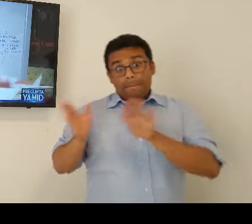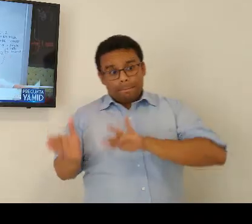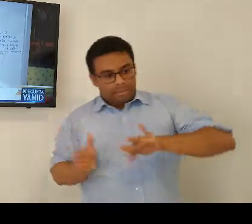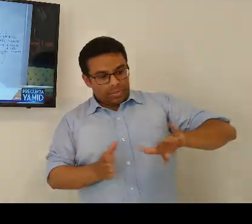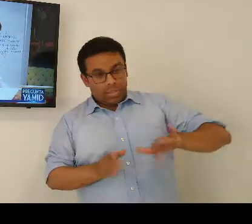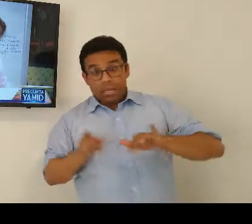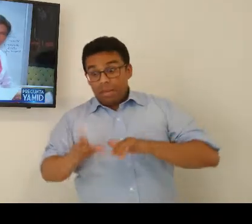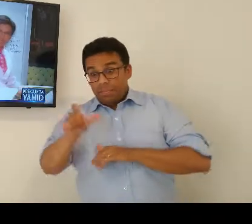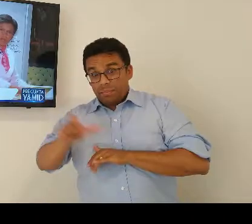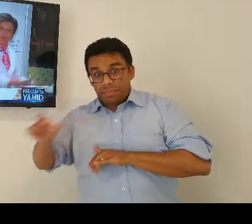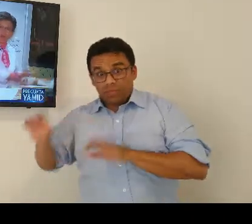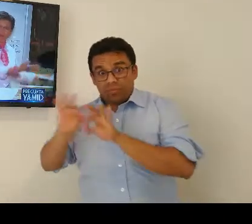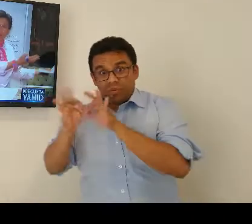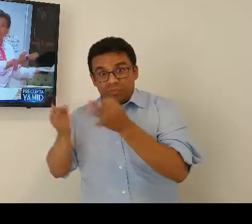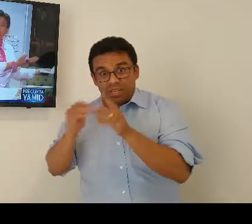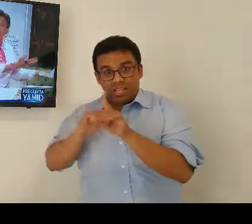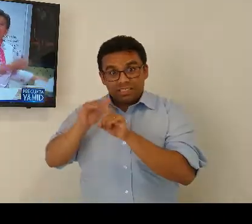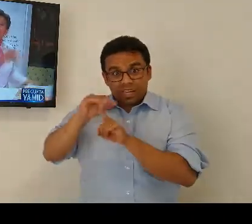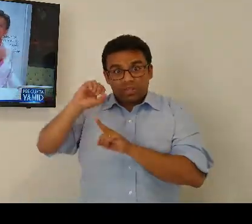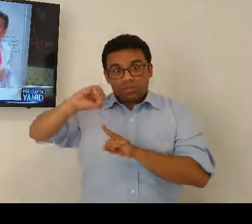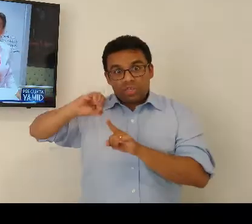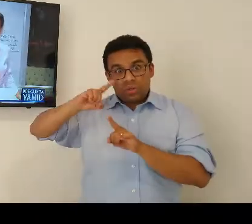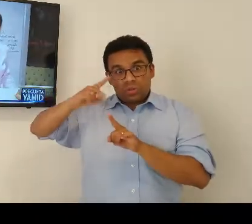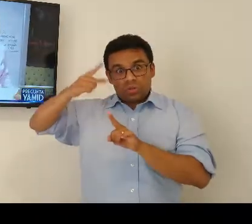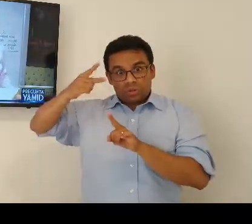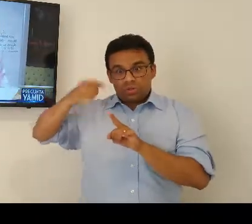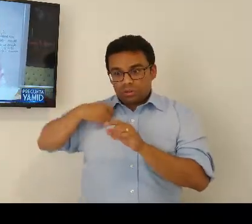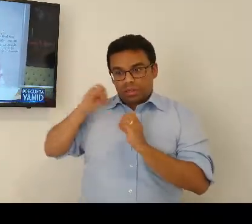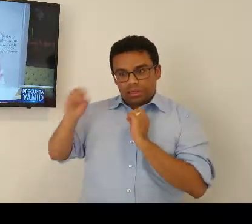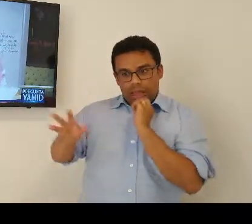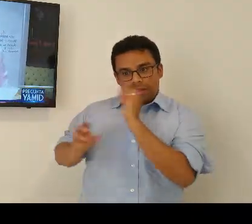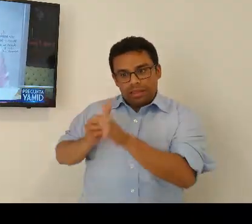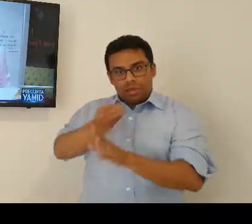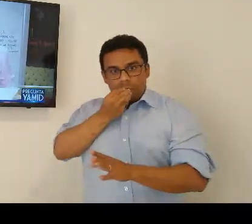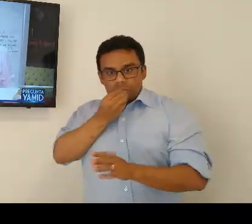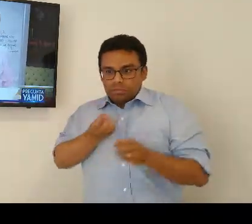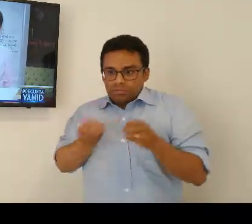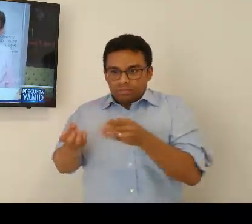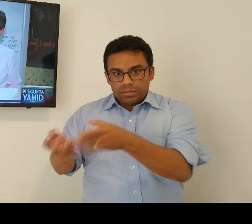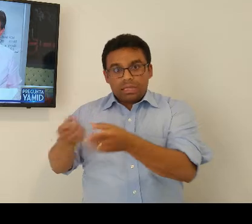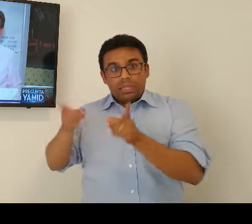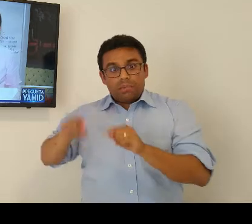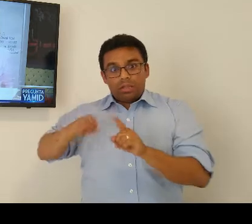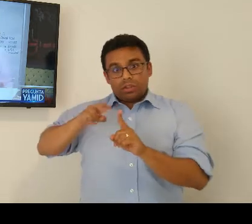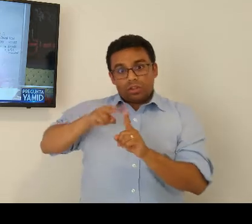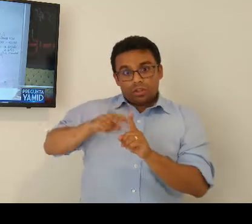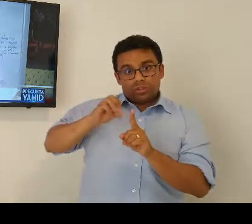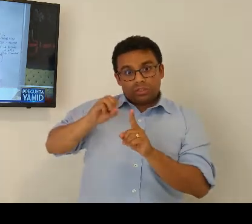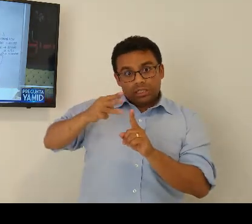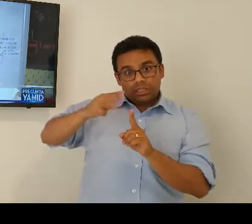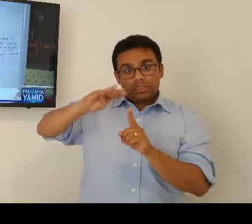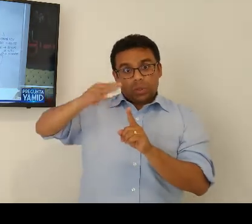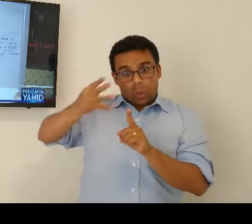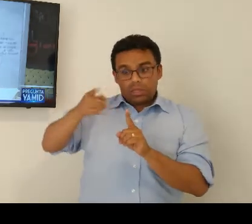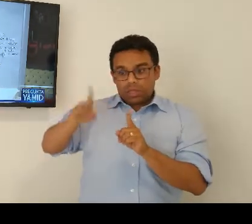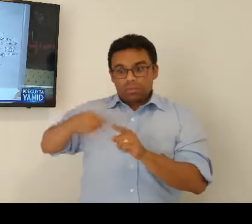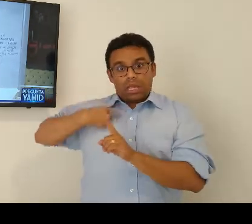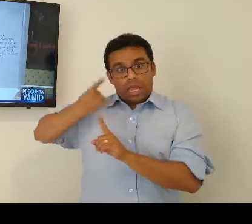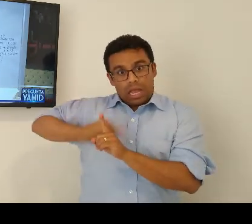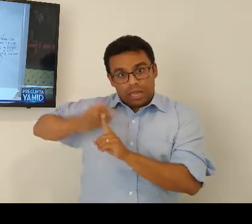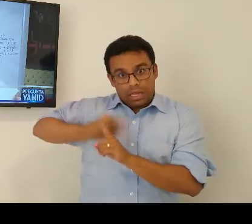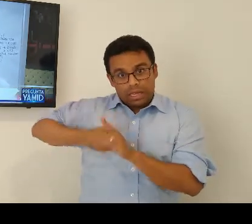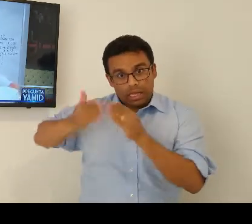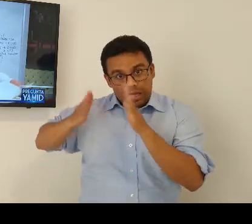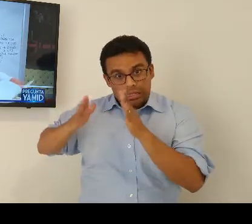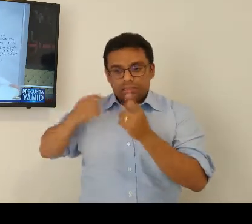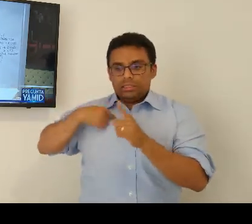su comida, y la protección económica que necesita la clase media, en arrendamiento, en servicios públicos, en costos financieros.